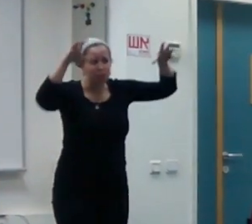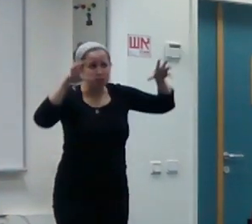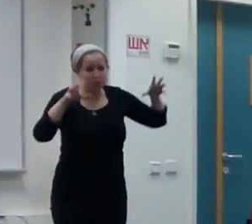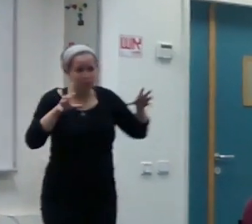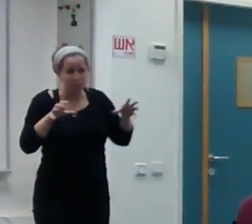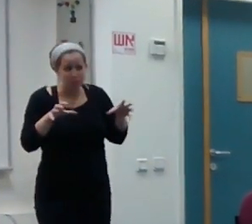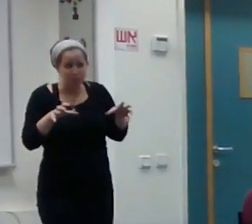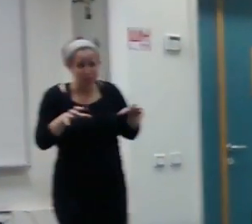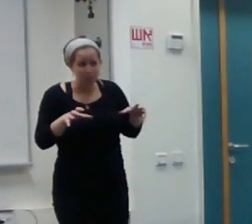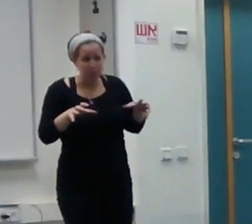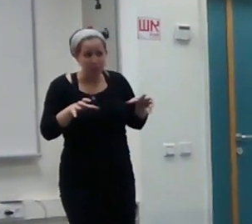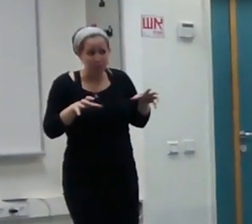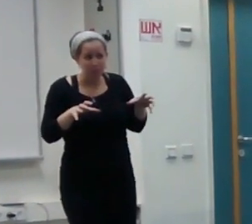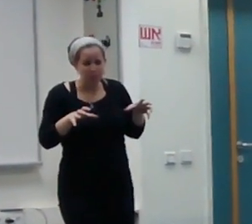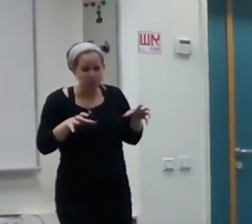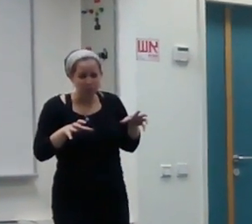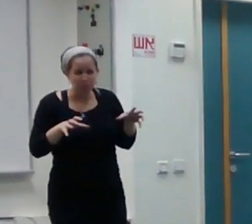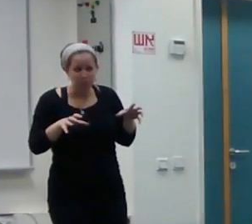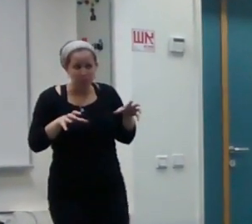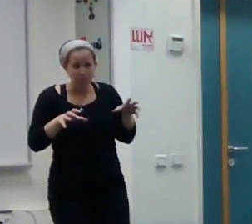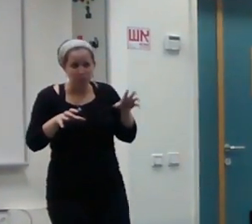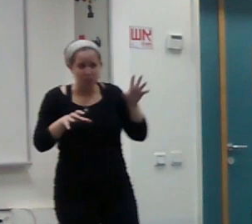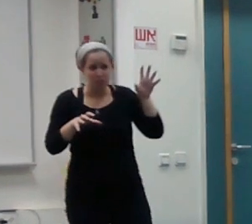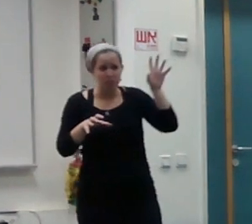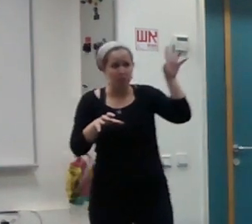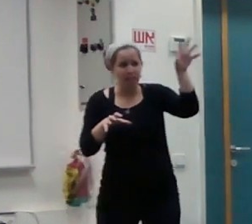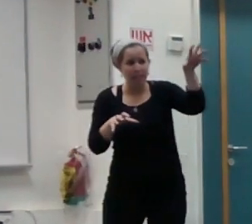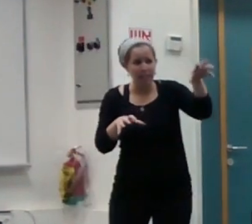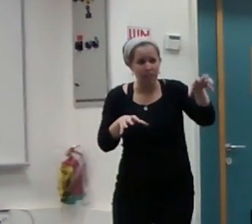בשבילך. זה אריה זה?